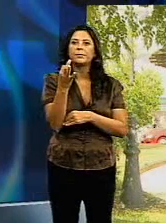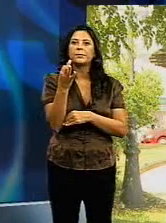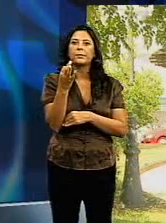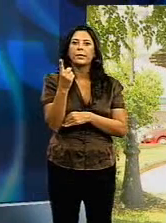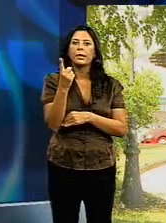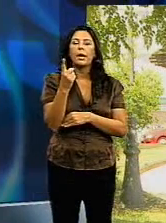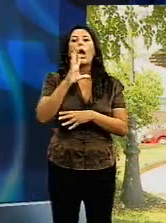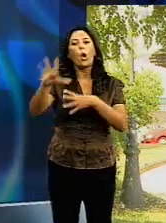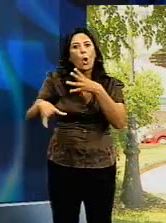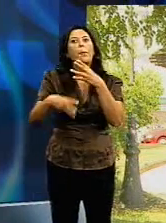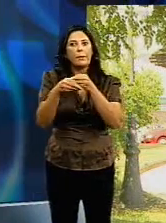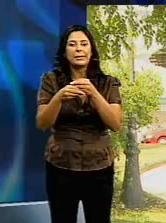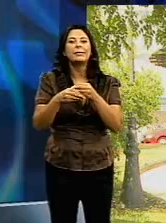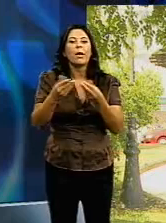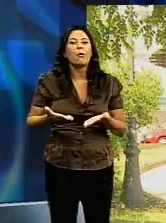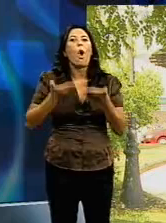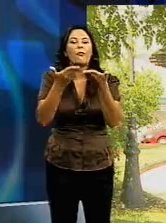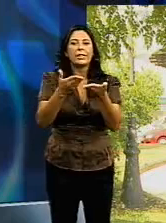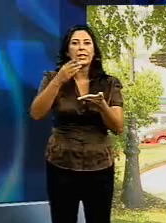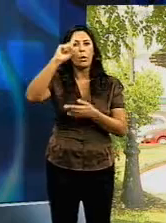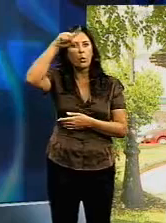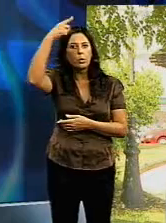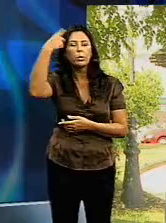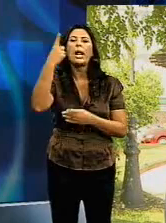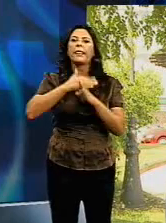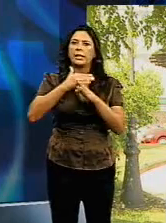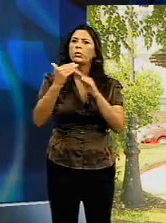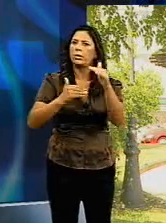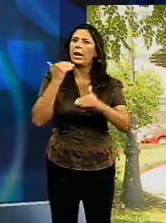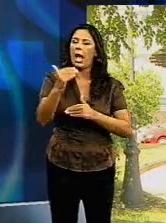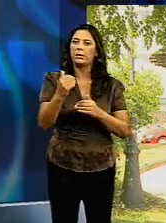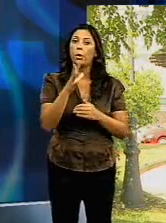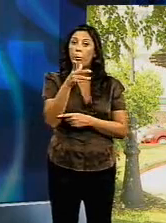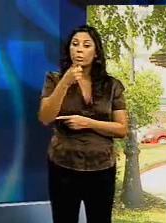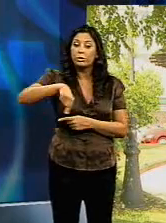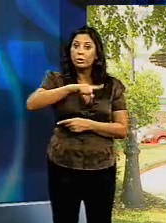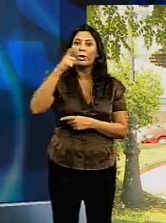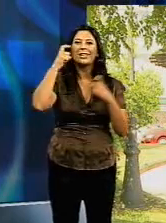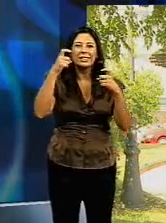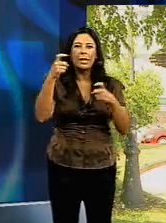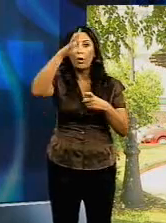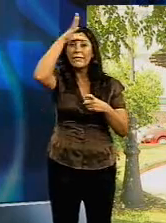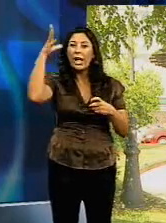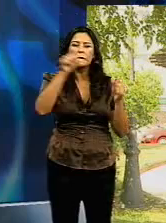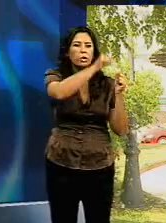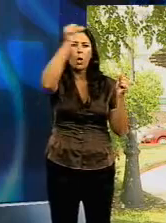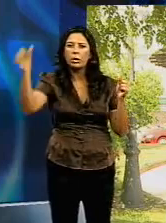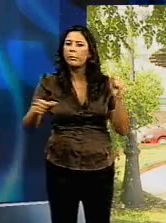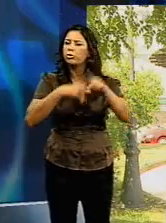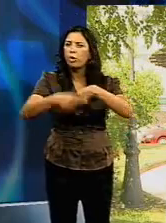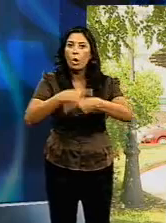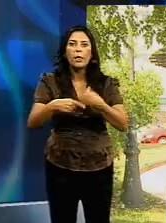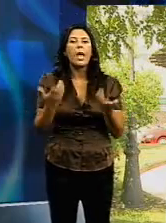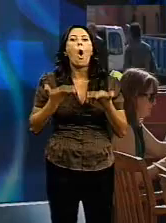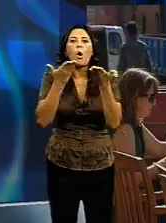no se complementa con una oferta cultural de primer nivel. Y por eso intentamos que durante todo el verano, todos los días del verano, haya una oferta